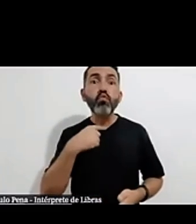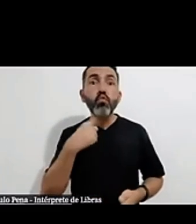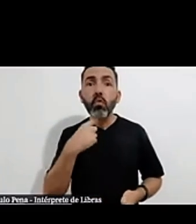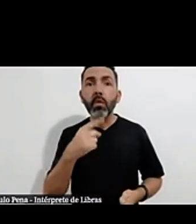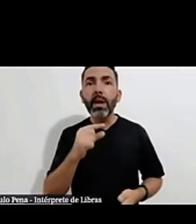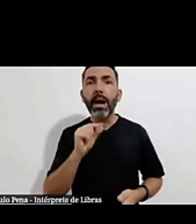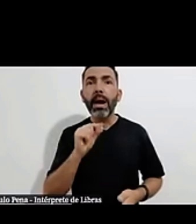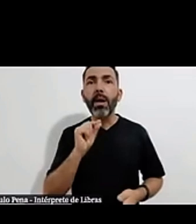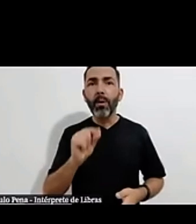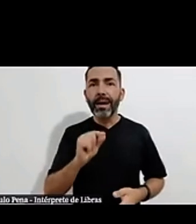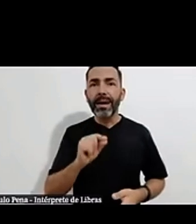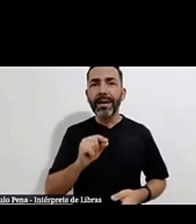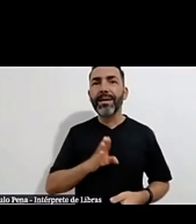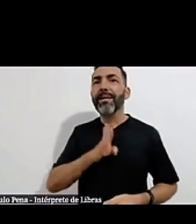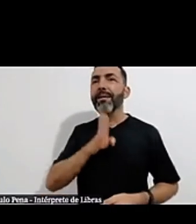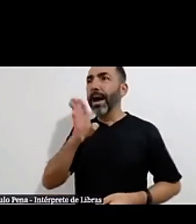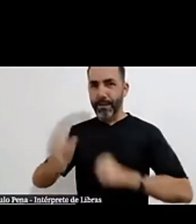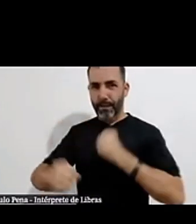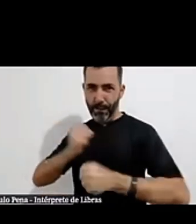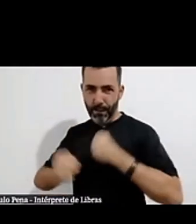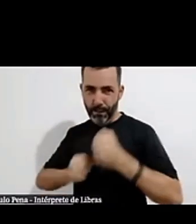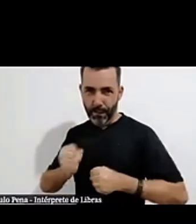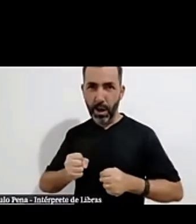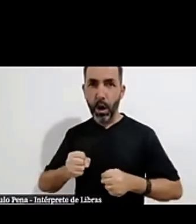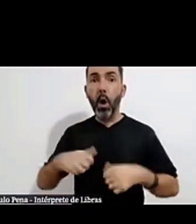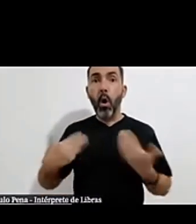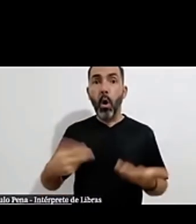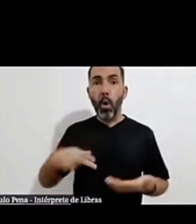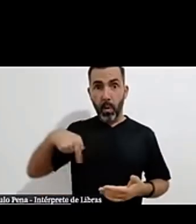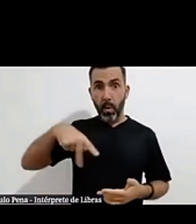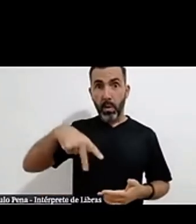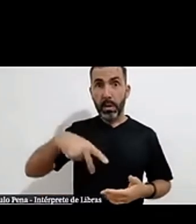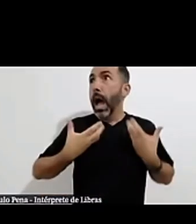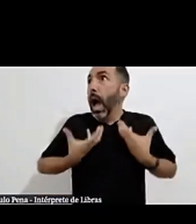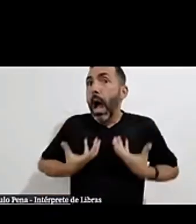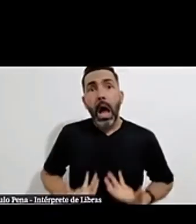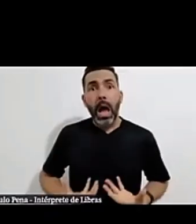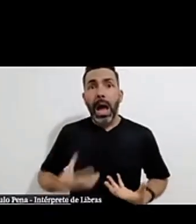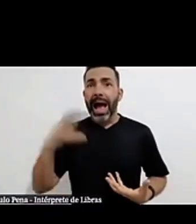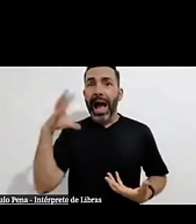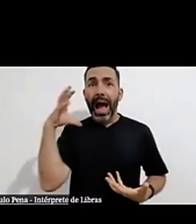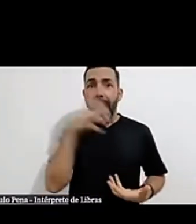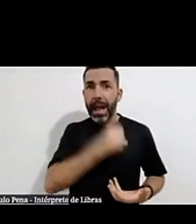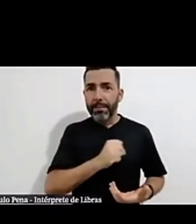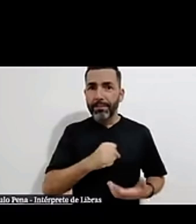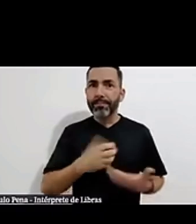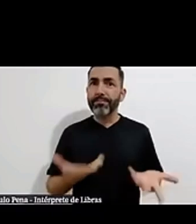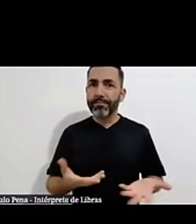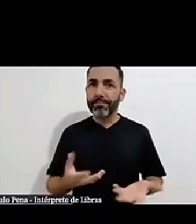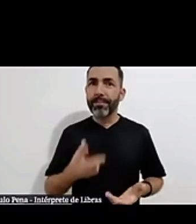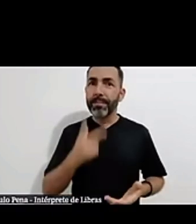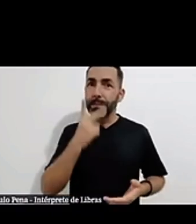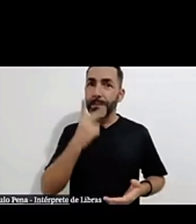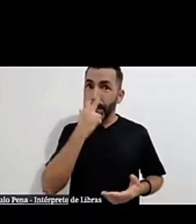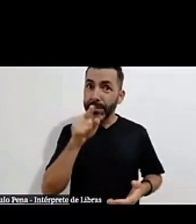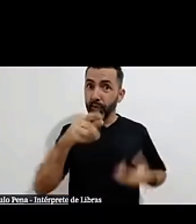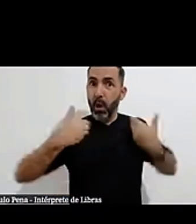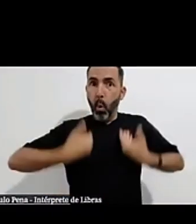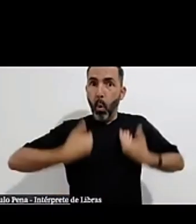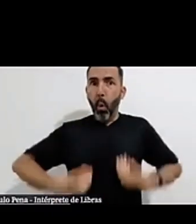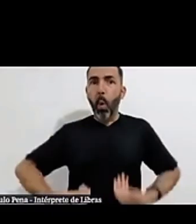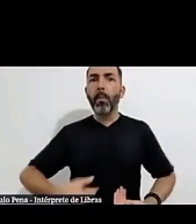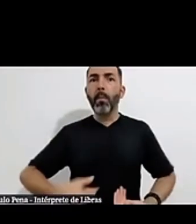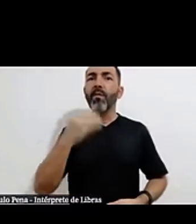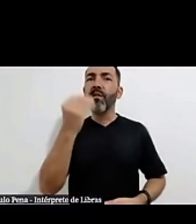e cansa. Então, você está ficando com o seu sistema cardíaco enfraquecido, tá certo? E tudo isso